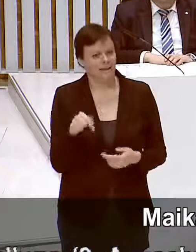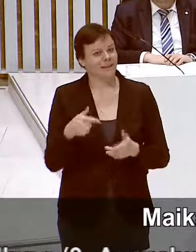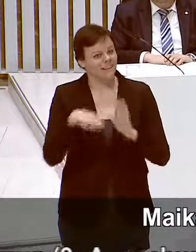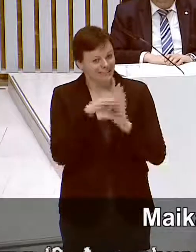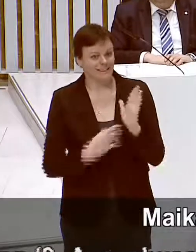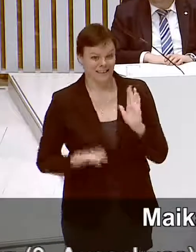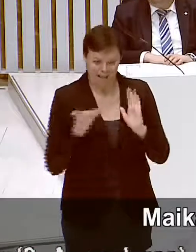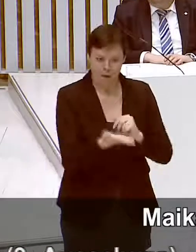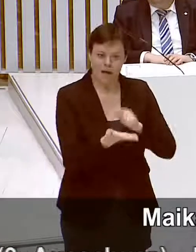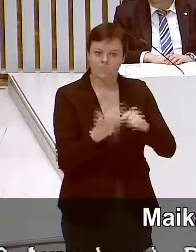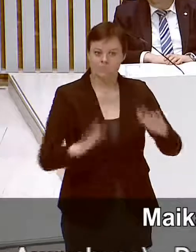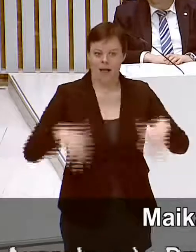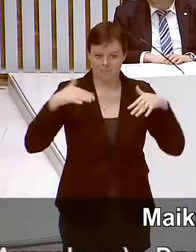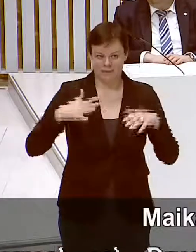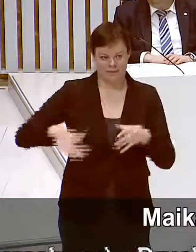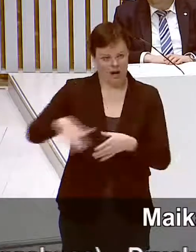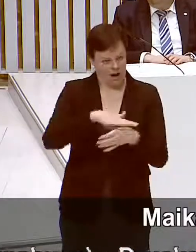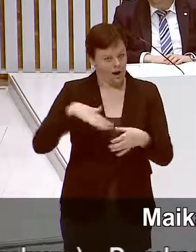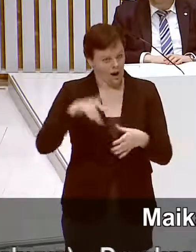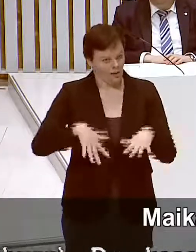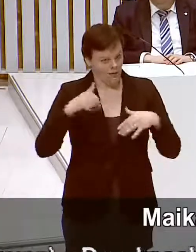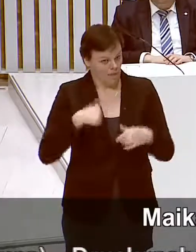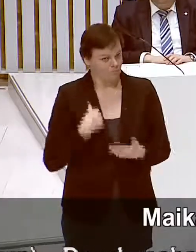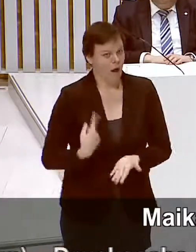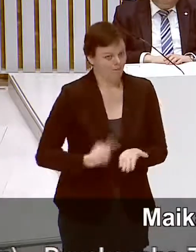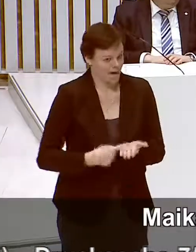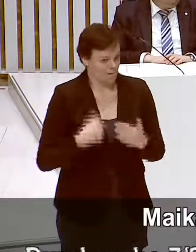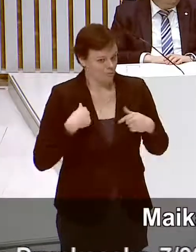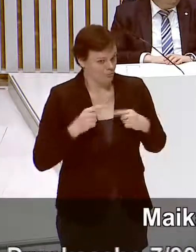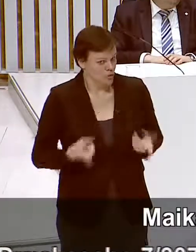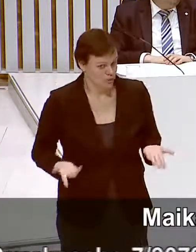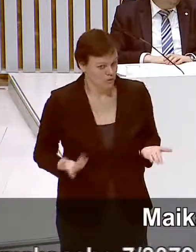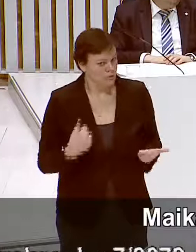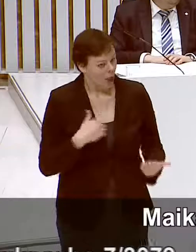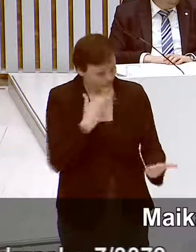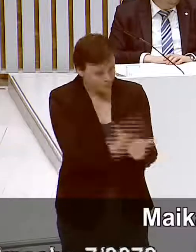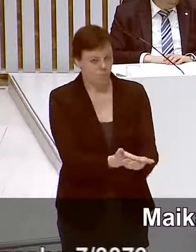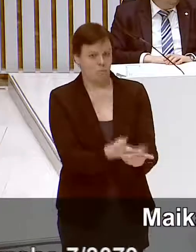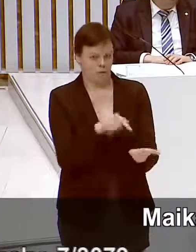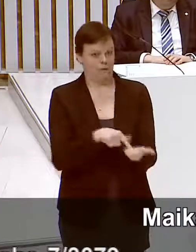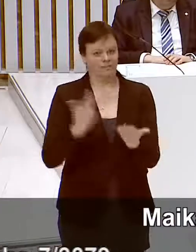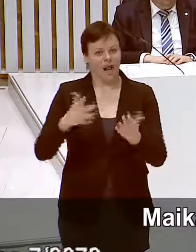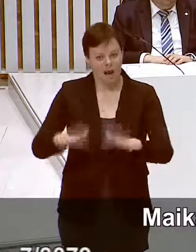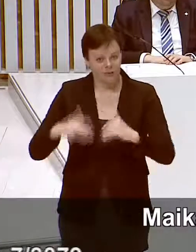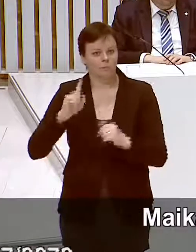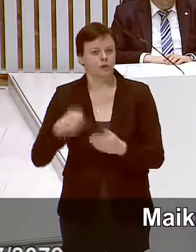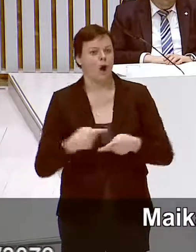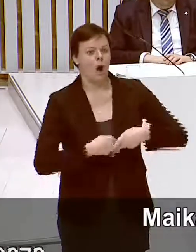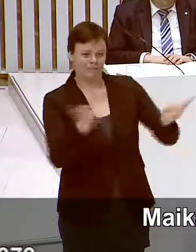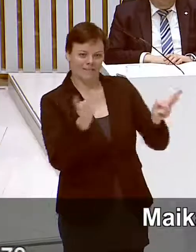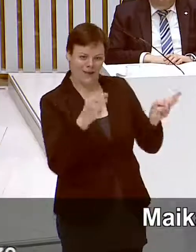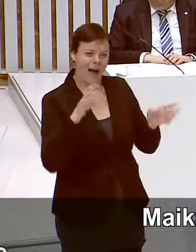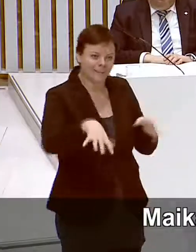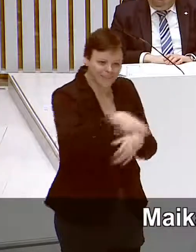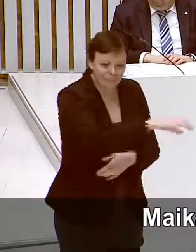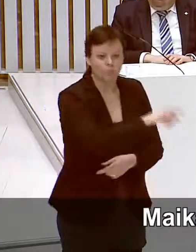Parlament des Landes sind deshalb zuvorderst aufgefordert, das Angebot des Landes, der öffentlichen Einrichtungen auf einen